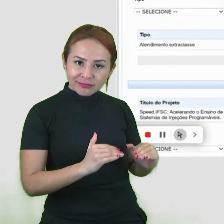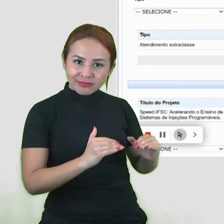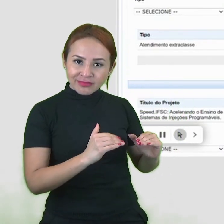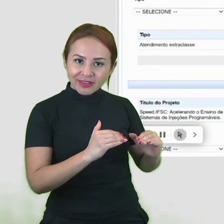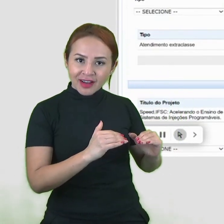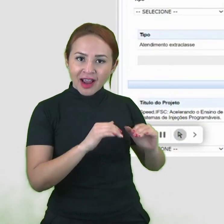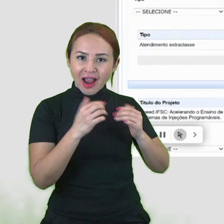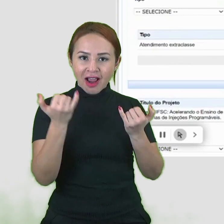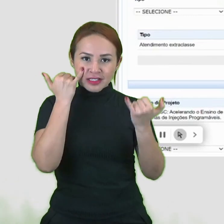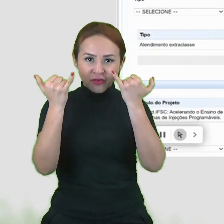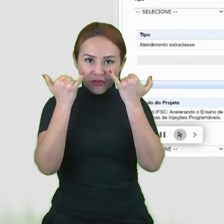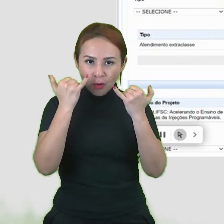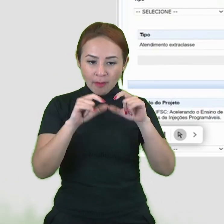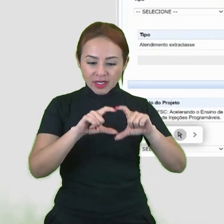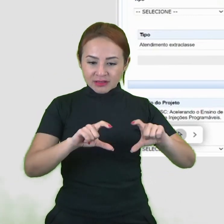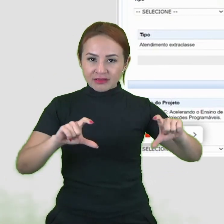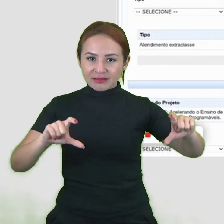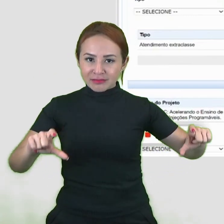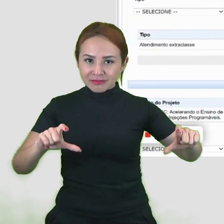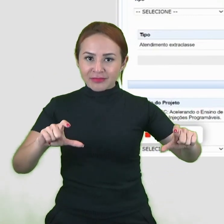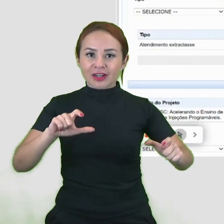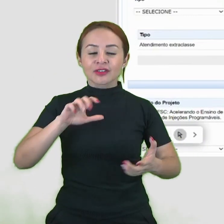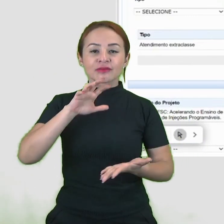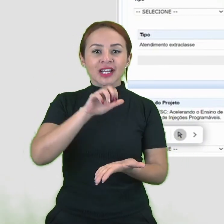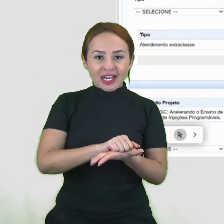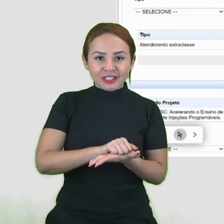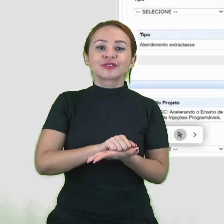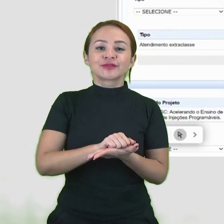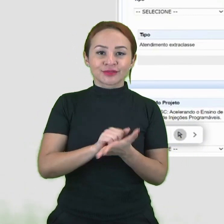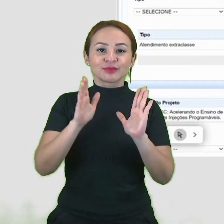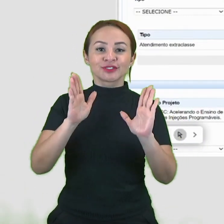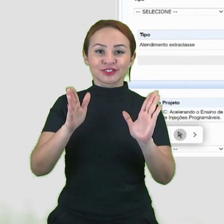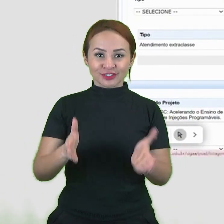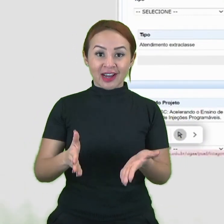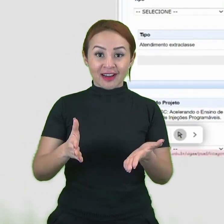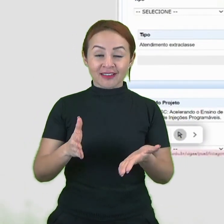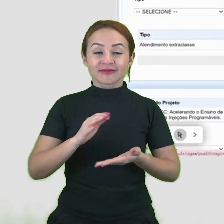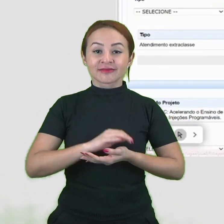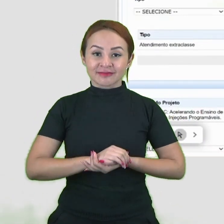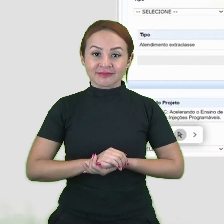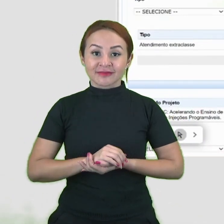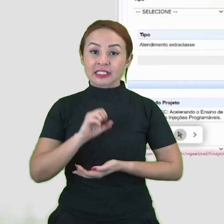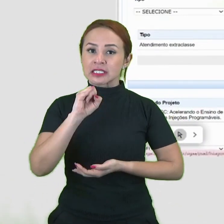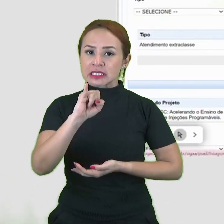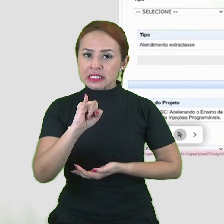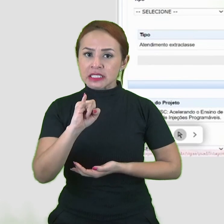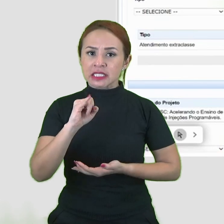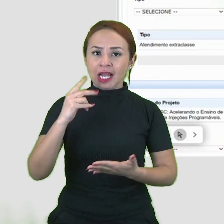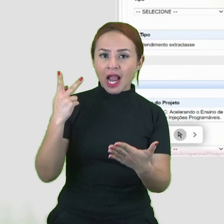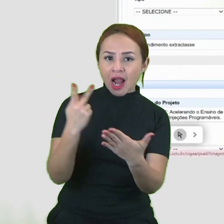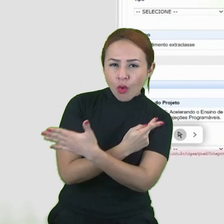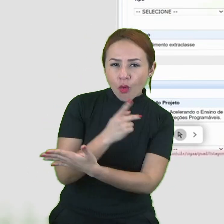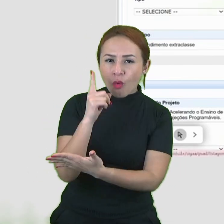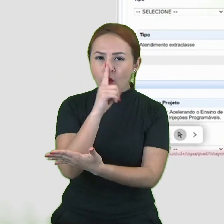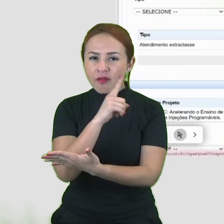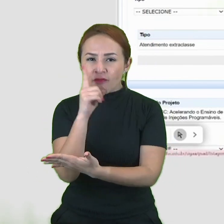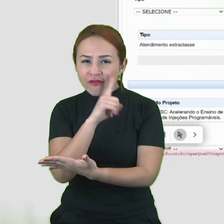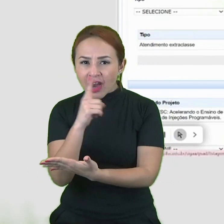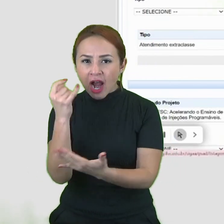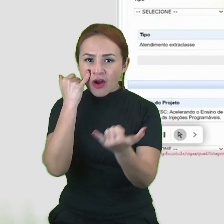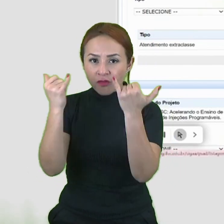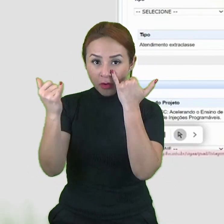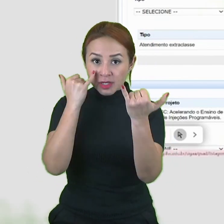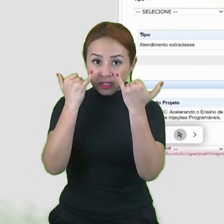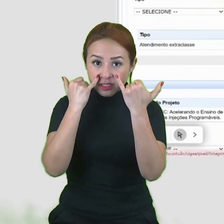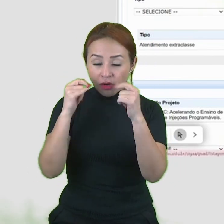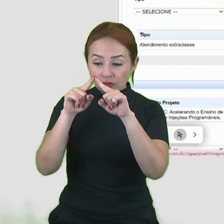registrado. E se, porventura, eu errei alguma informação, eu posso clicar aqui no símbolo da lixeira, remover